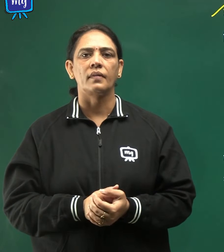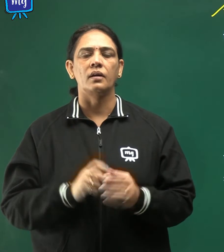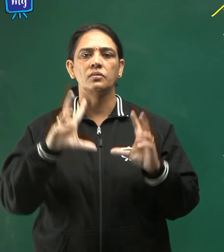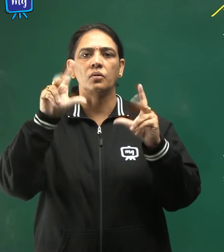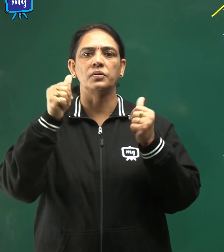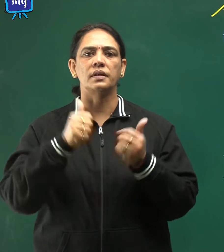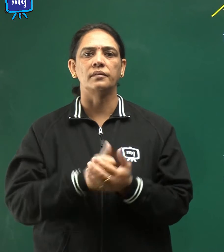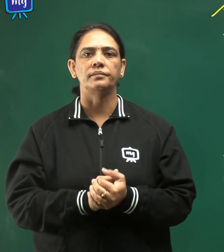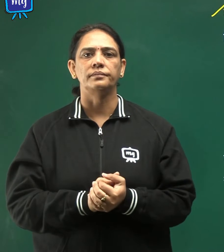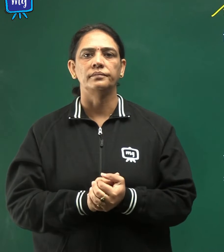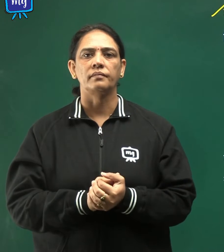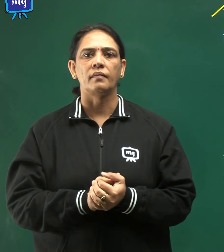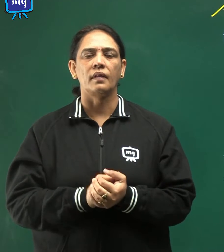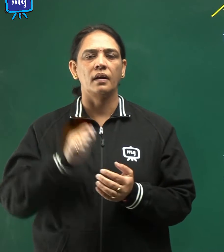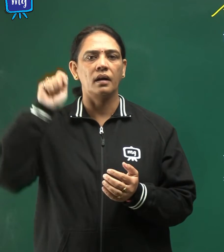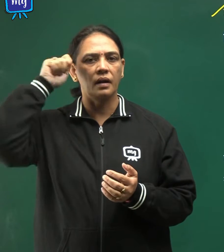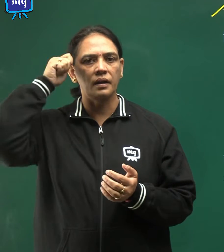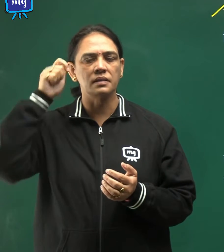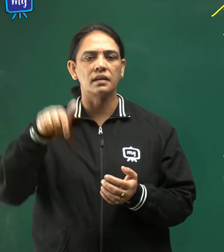हल। अंग्रेजी की